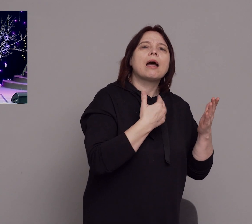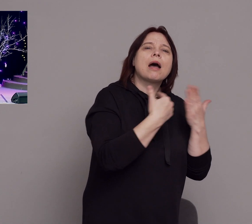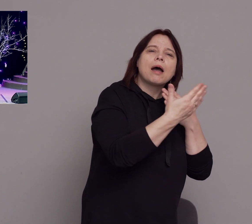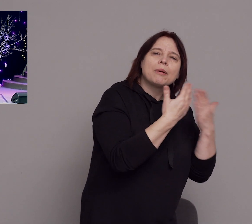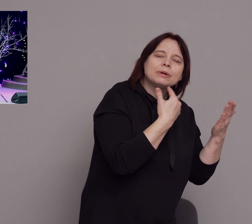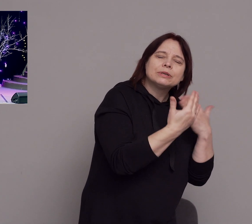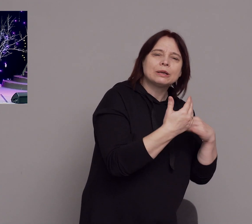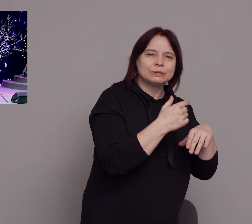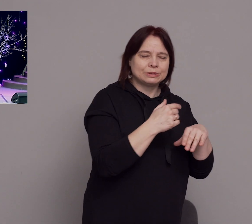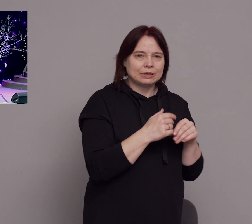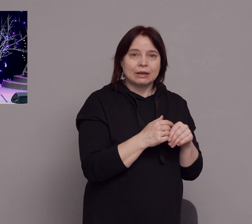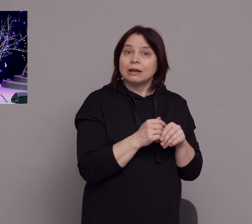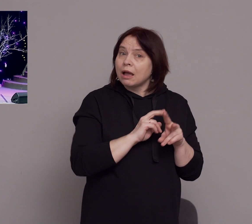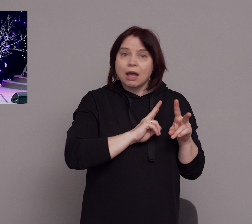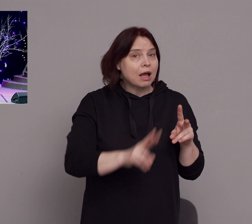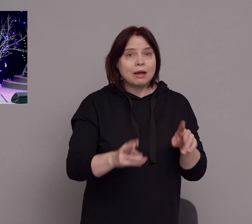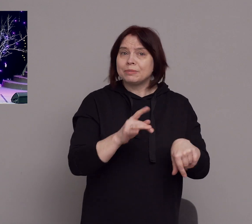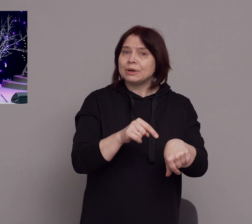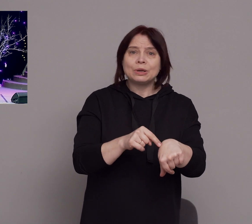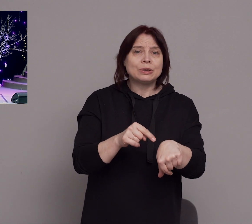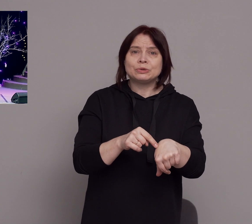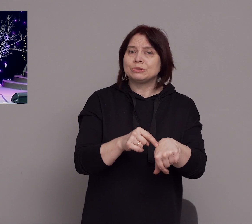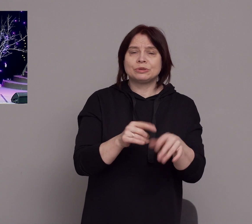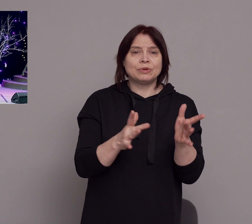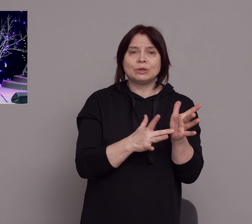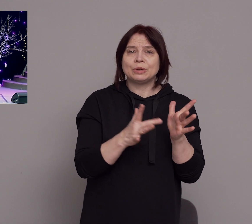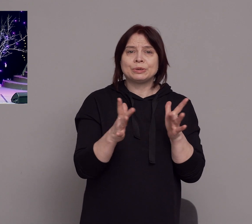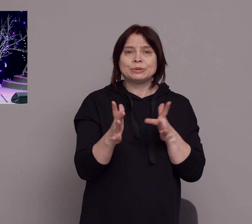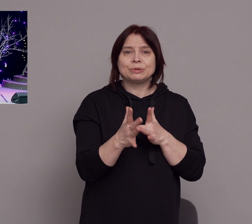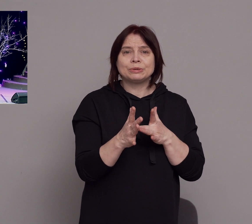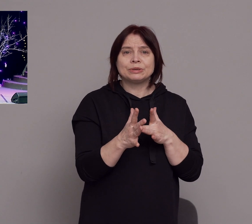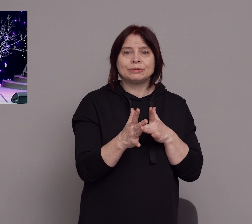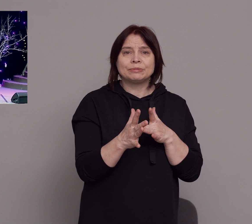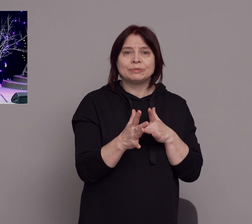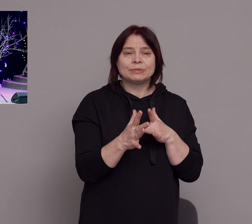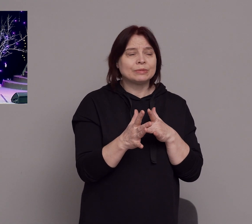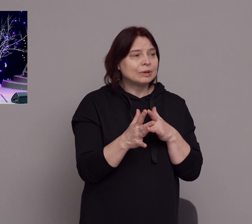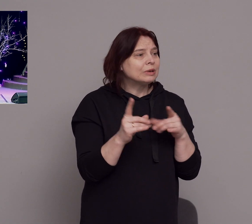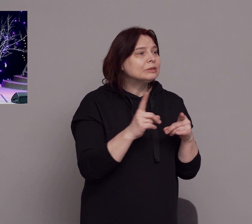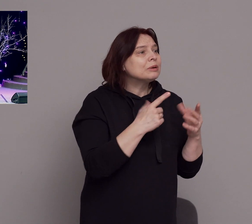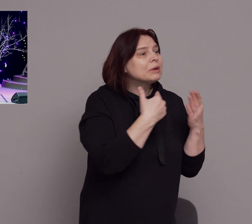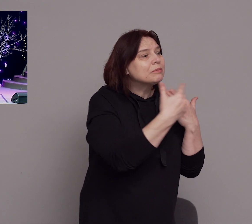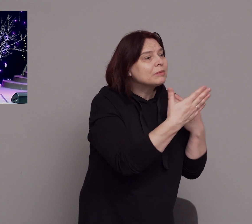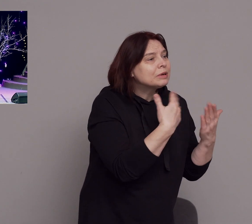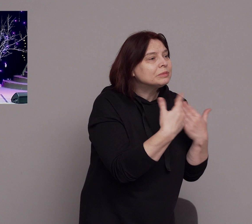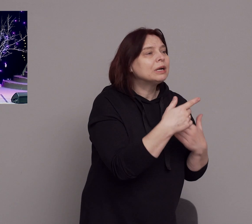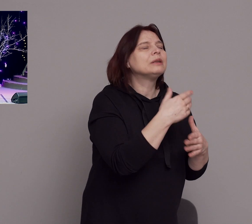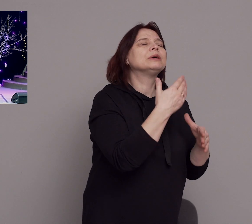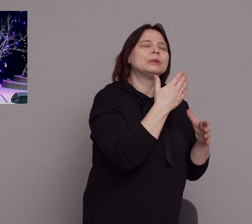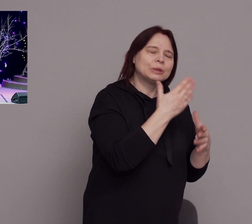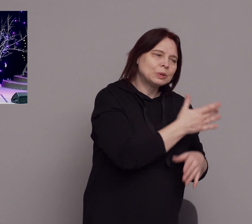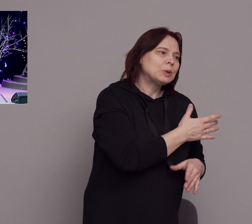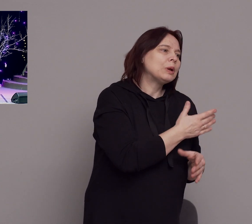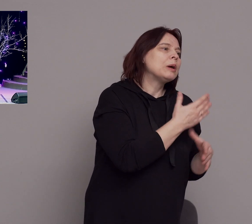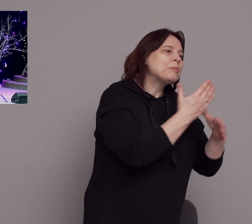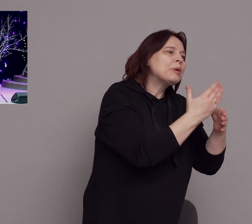Иисусом в его воплощении, смерти и воскресении, когда мы общаемся с людьми? Или же, когда